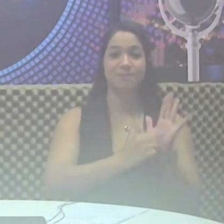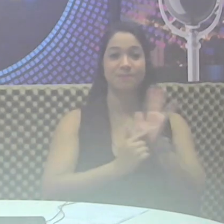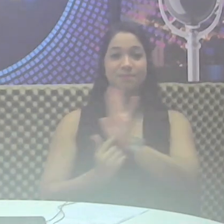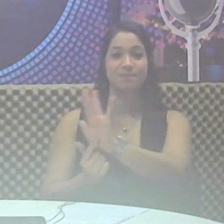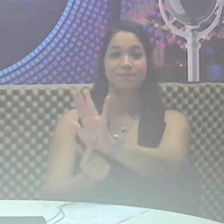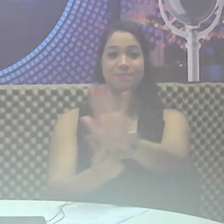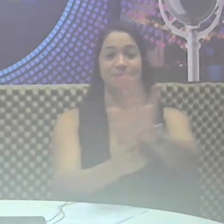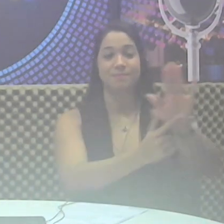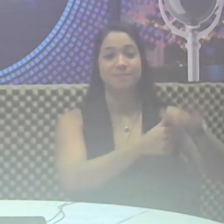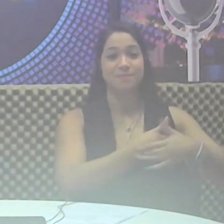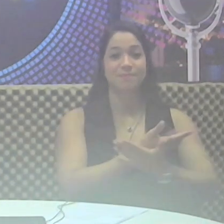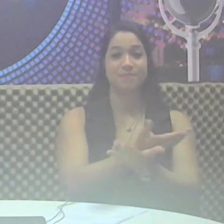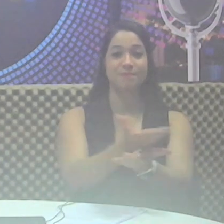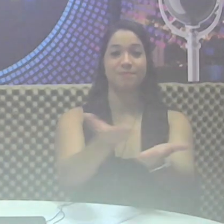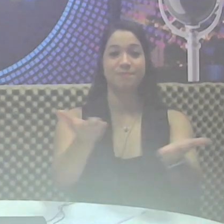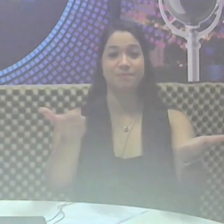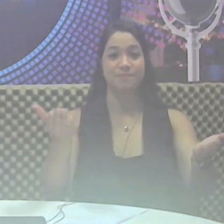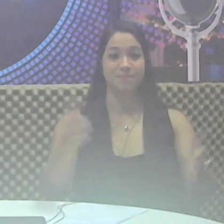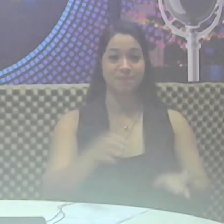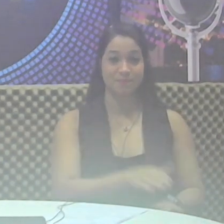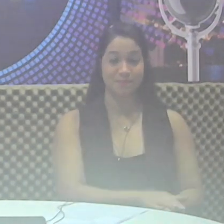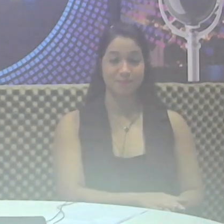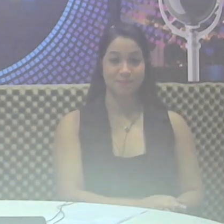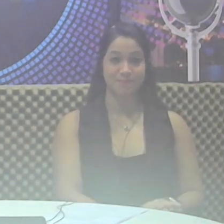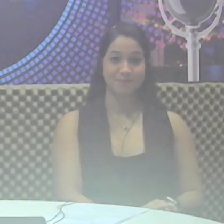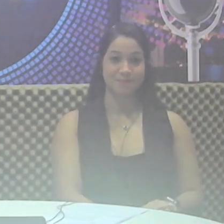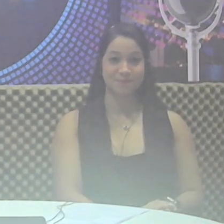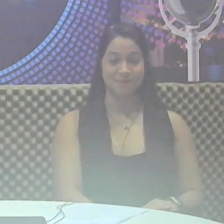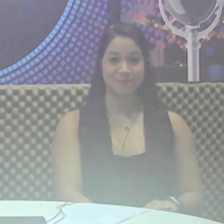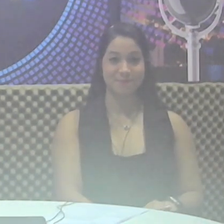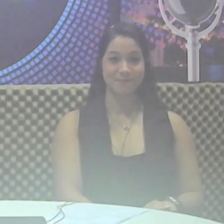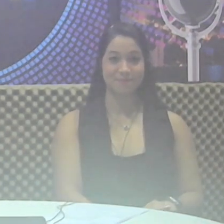Uberlândia no ar pra você.